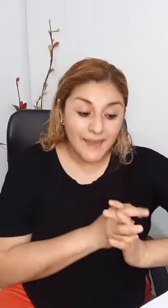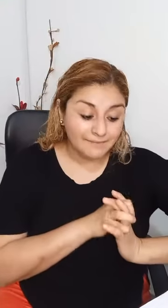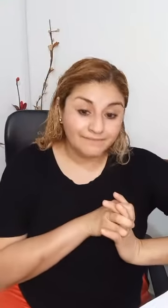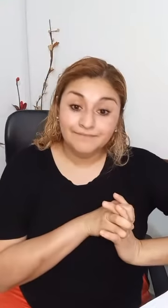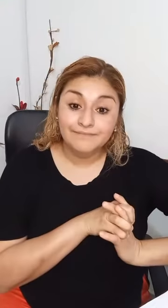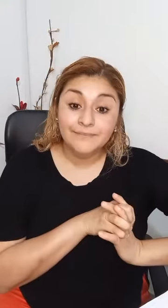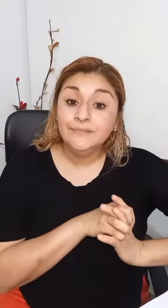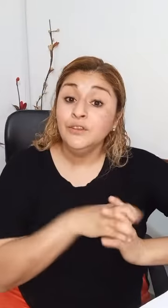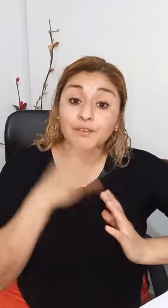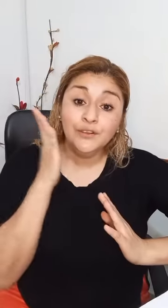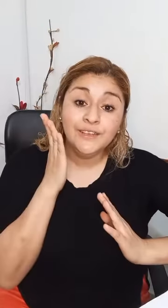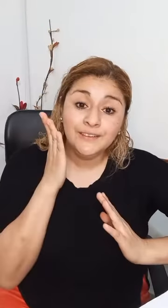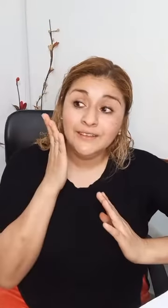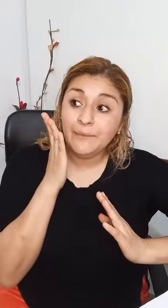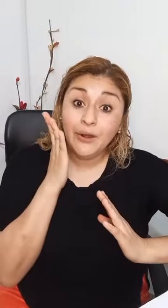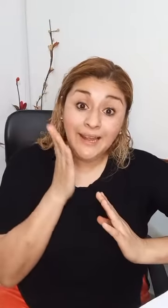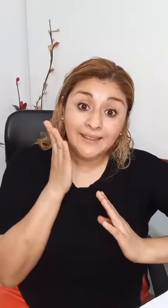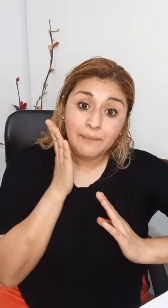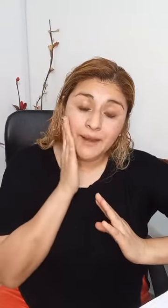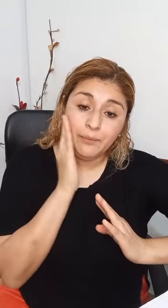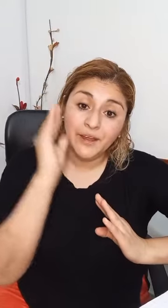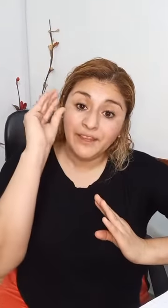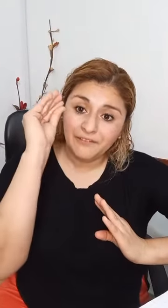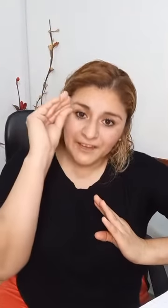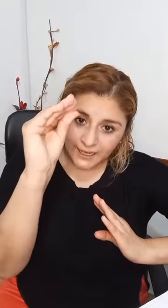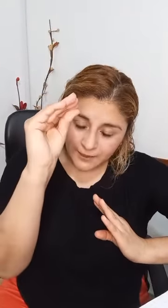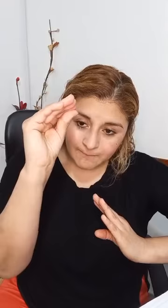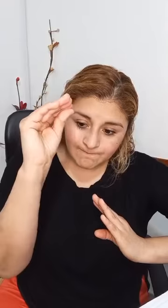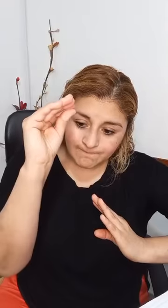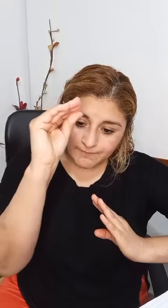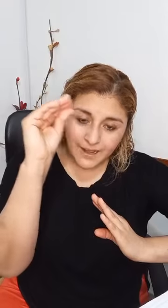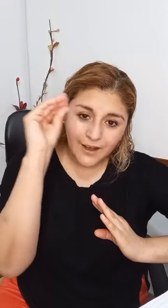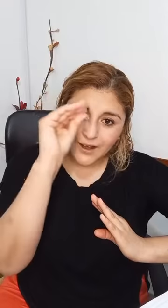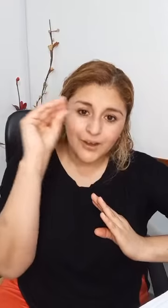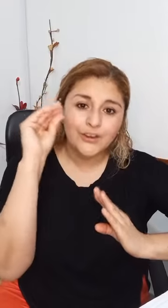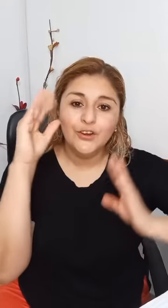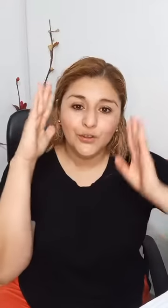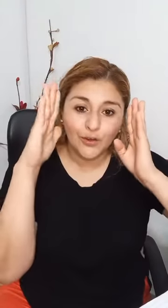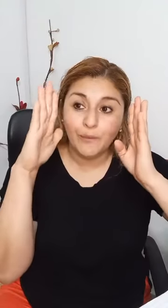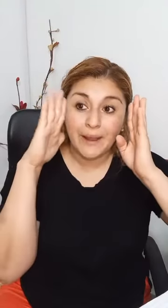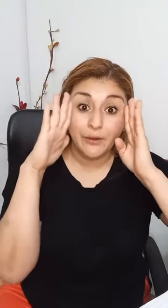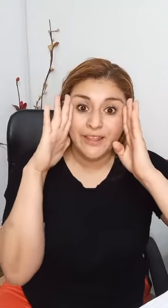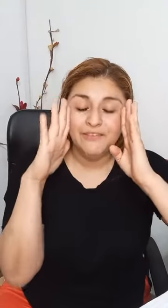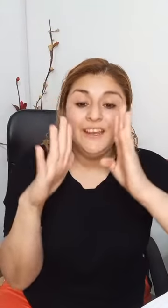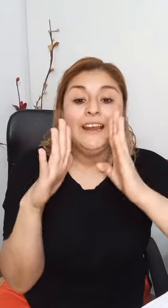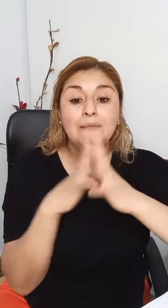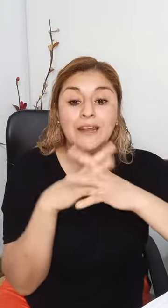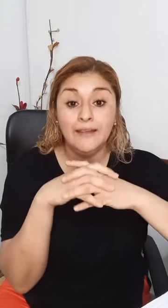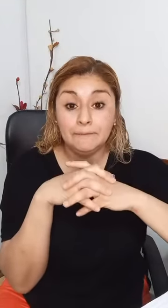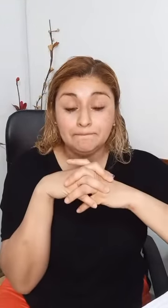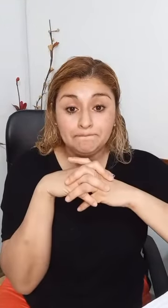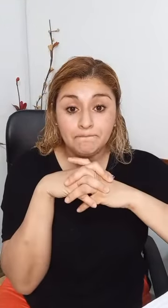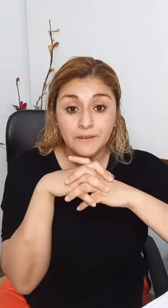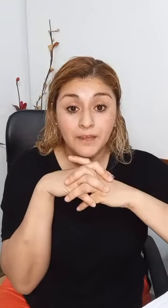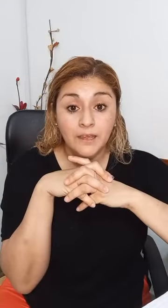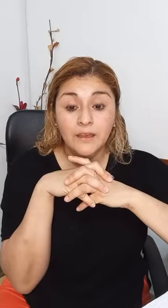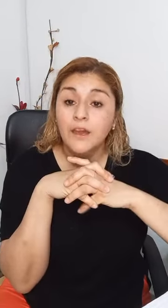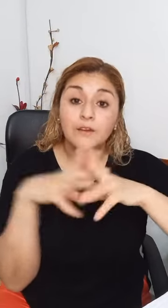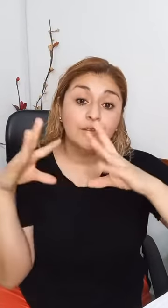Bien. Nosotros necesitamos lentes para poder definir los ojos, para poder definir la mirada.